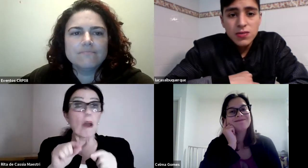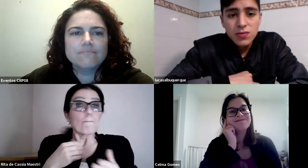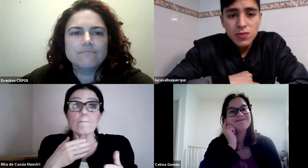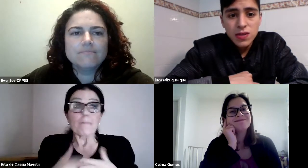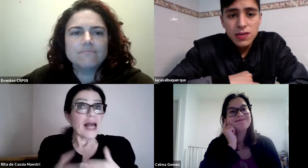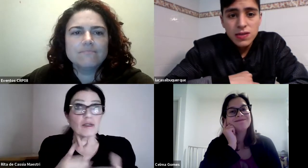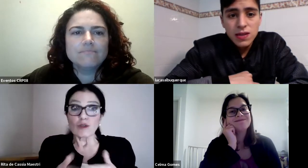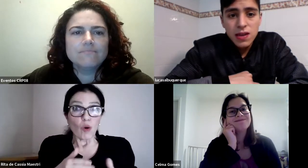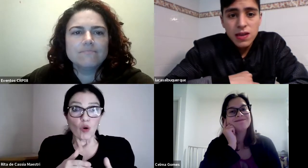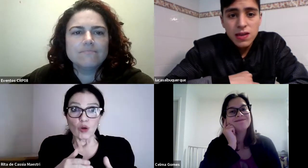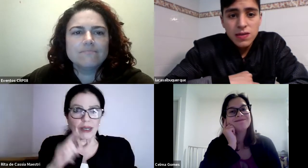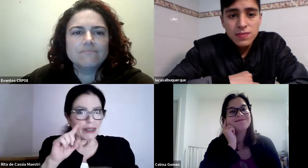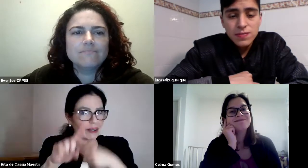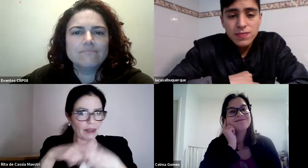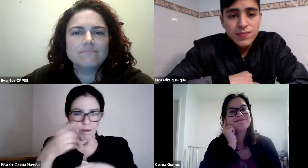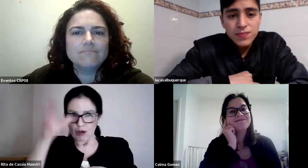esses surdos,